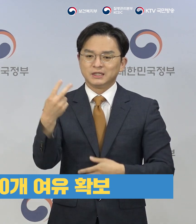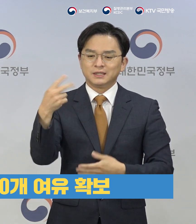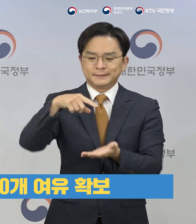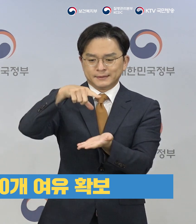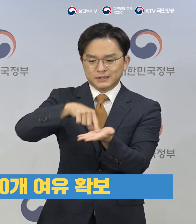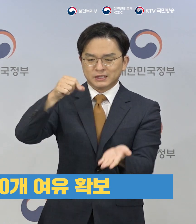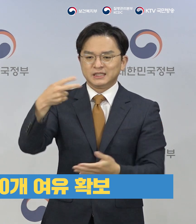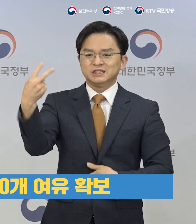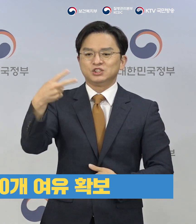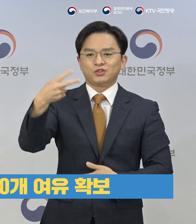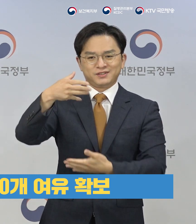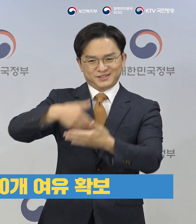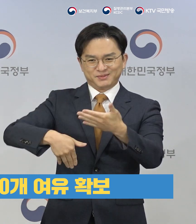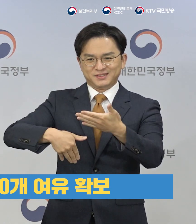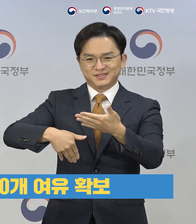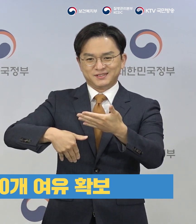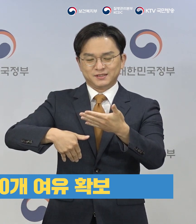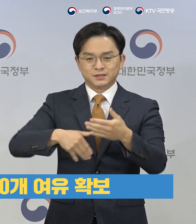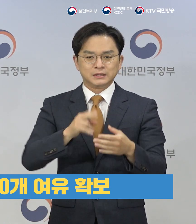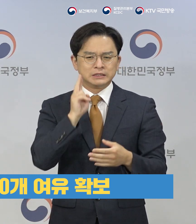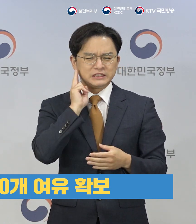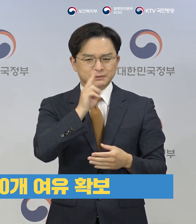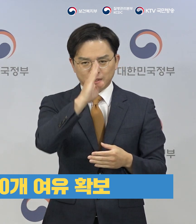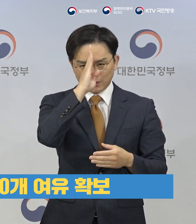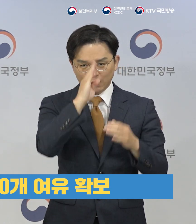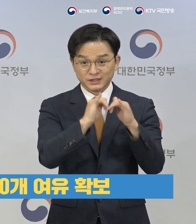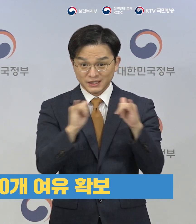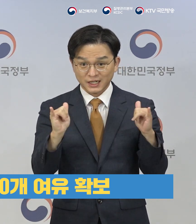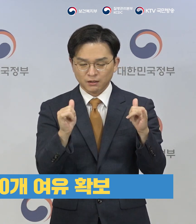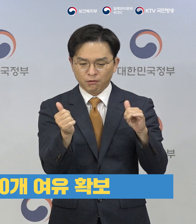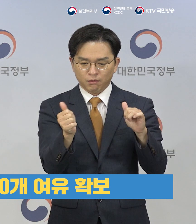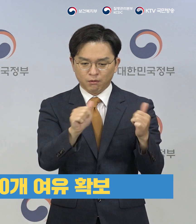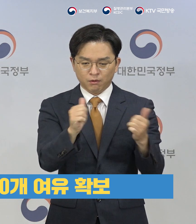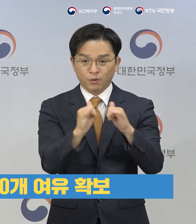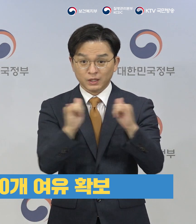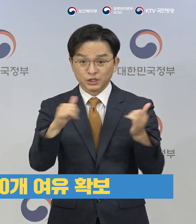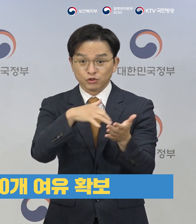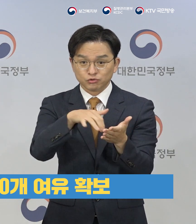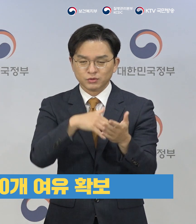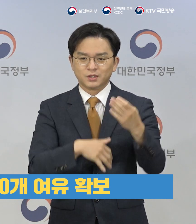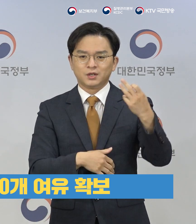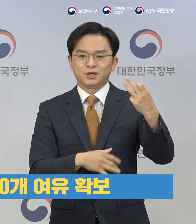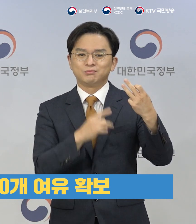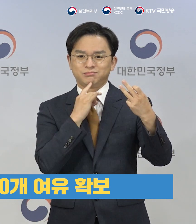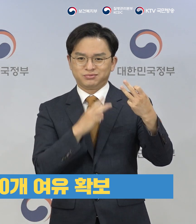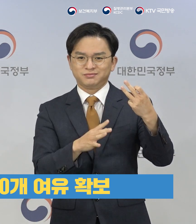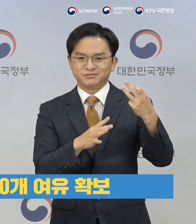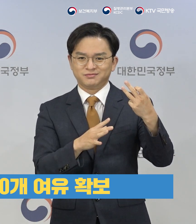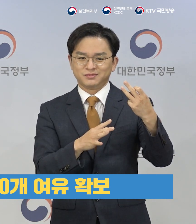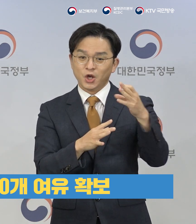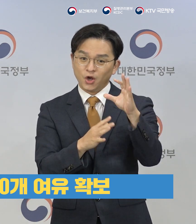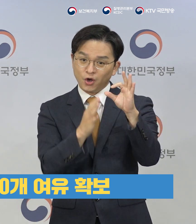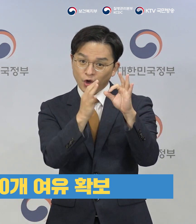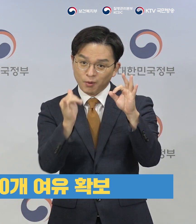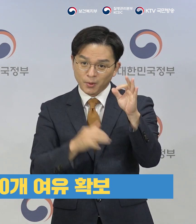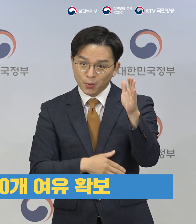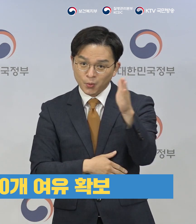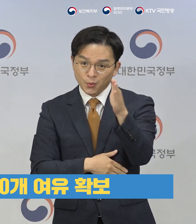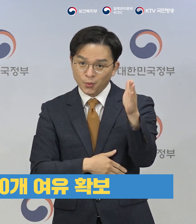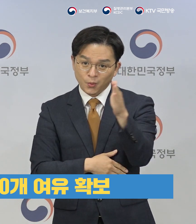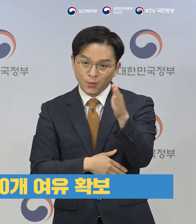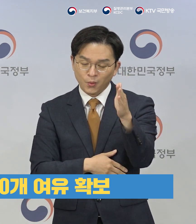약 2200개 여유가 남아 있으며 중증, 위중 환자도 오늘 13명으로